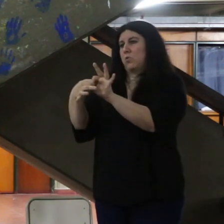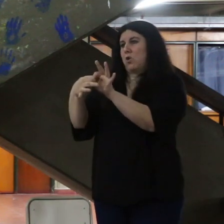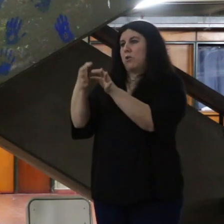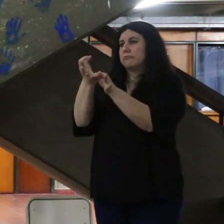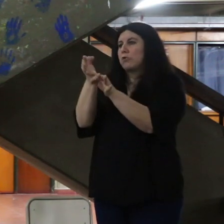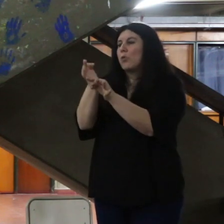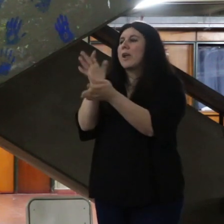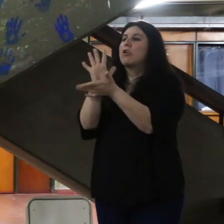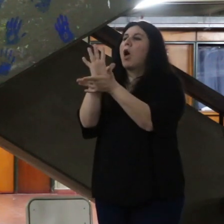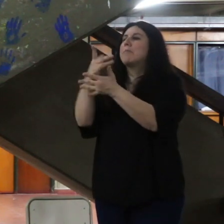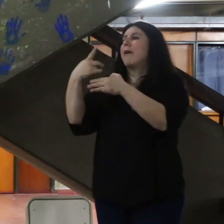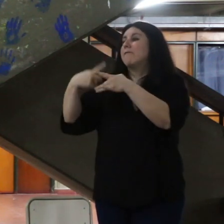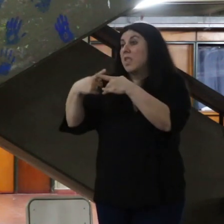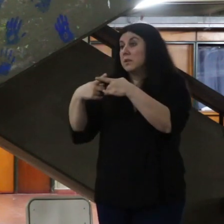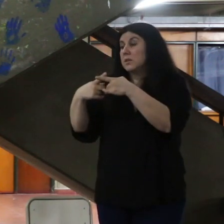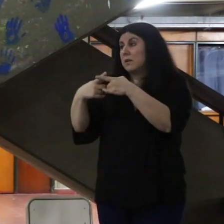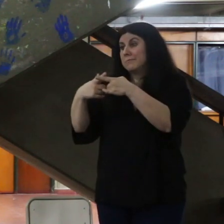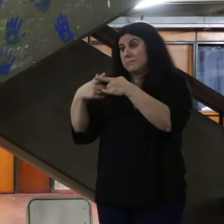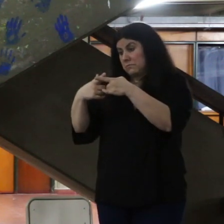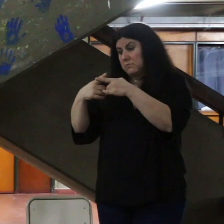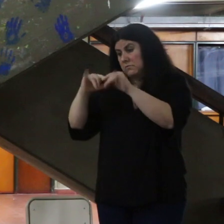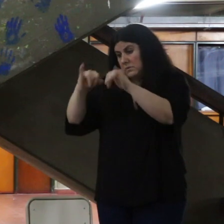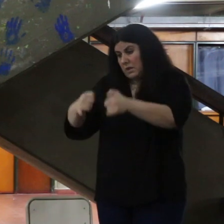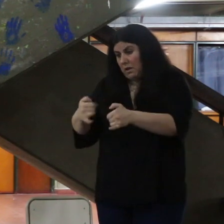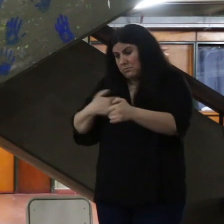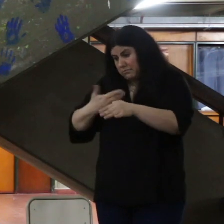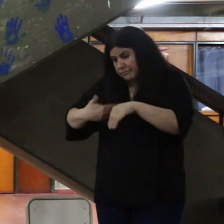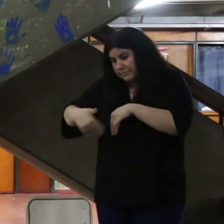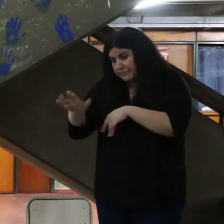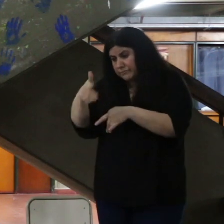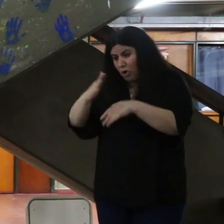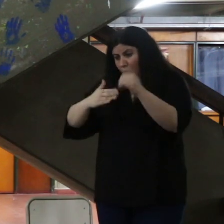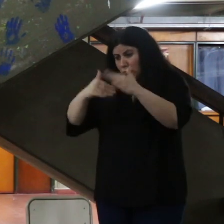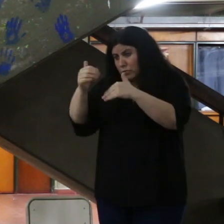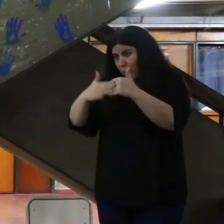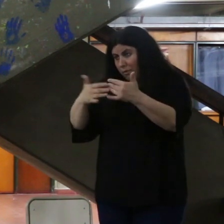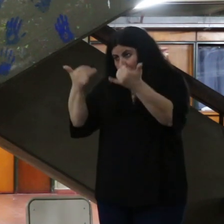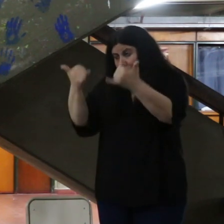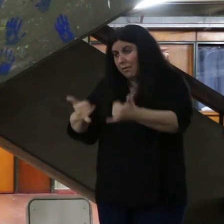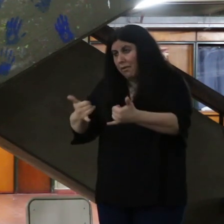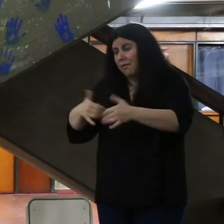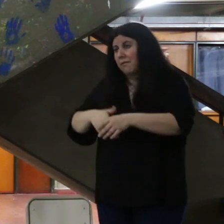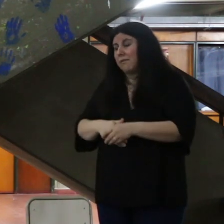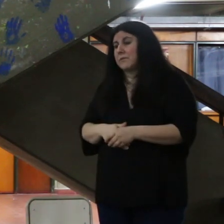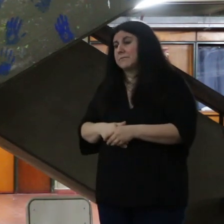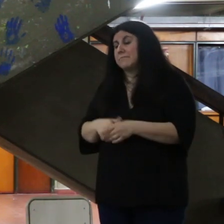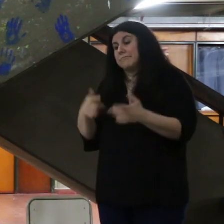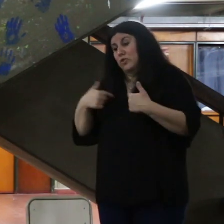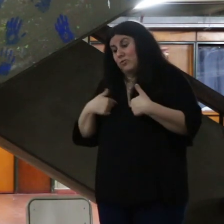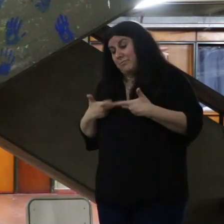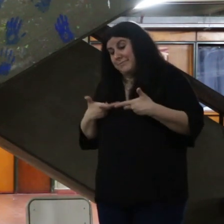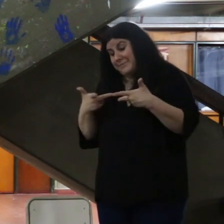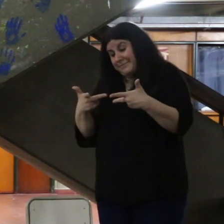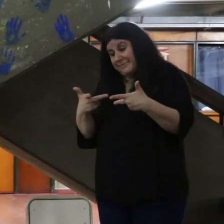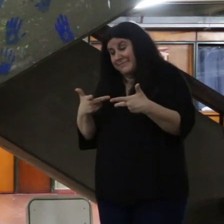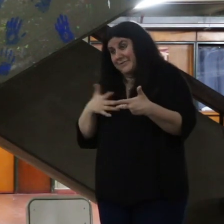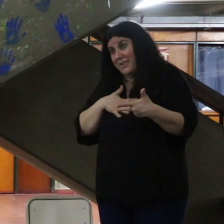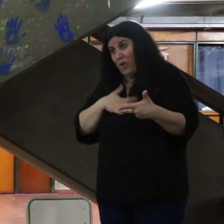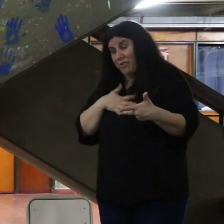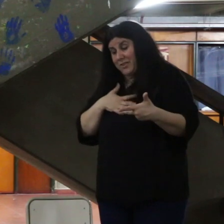espacios de fiesta, y se están construyendo y se están haciendo. Y es más, me alegra, y lo digo